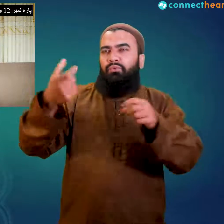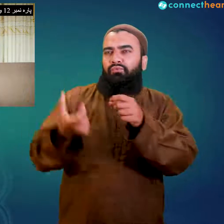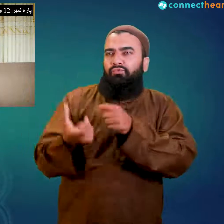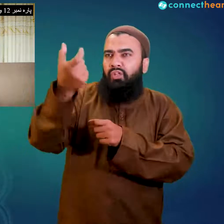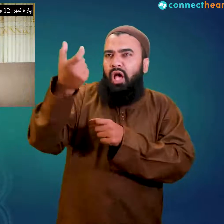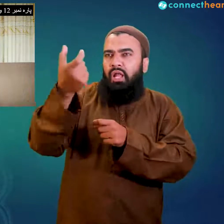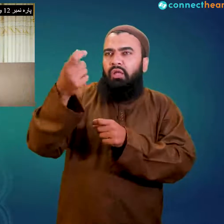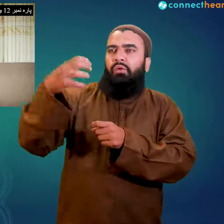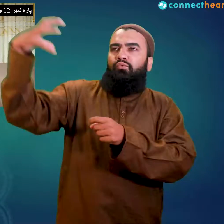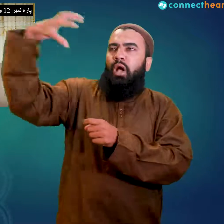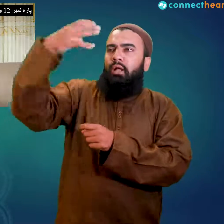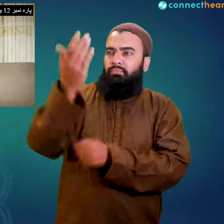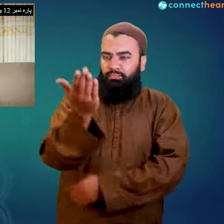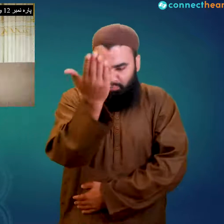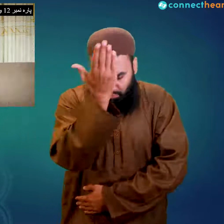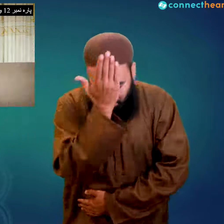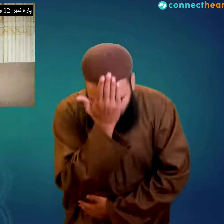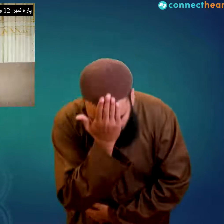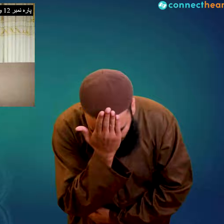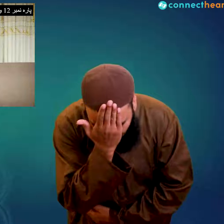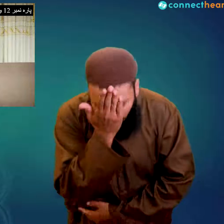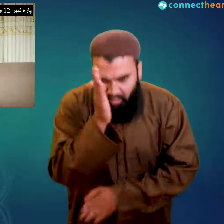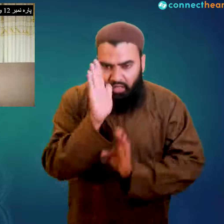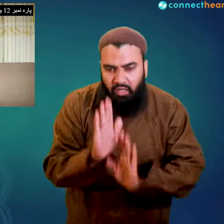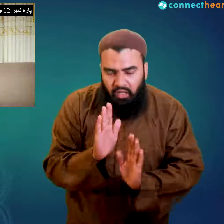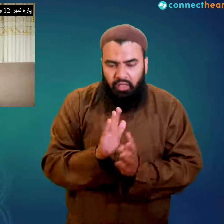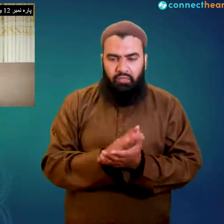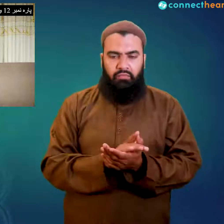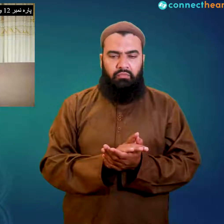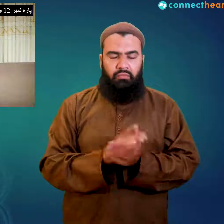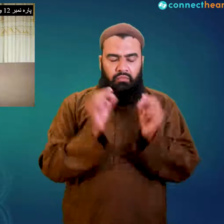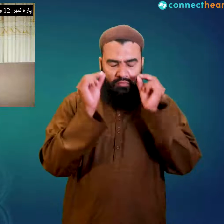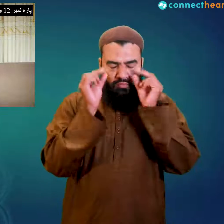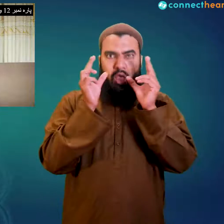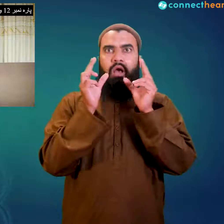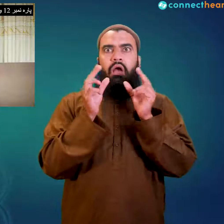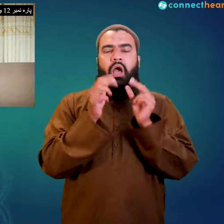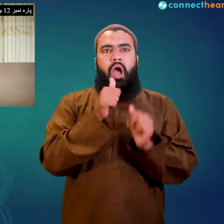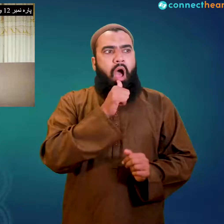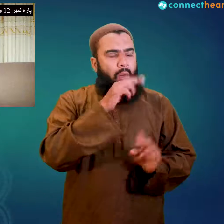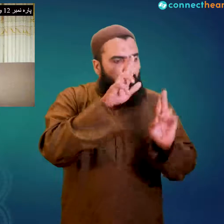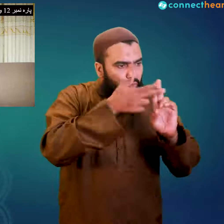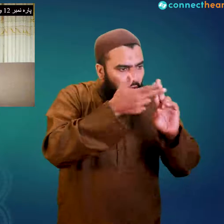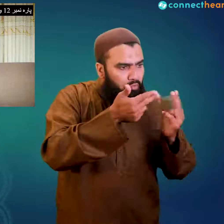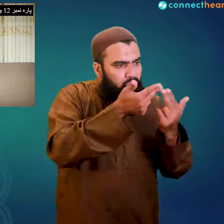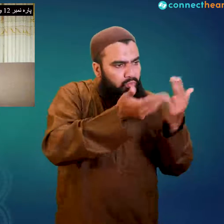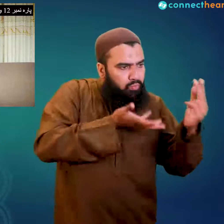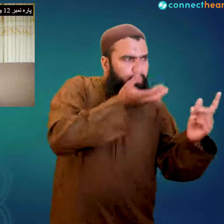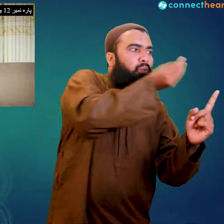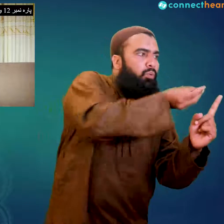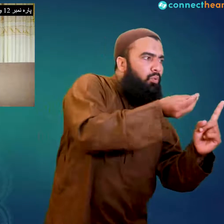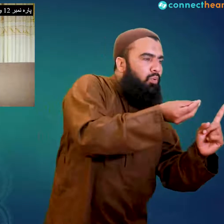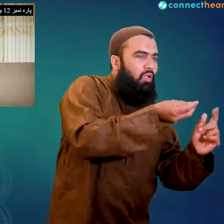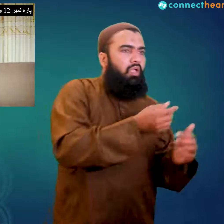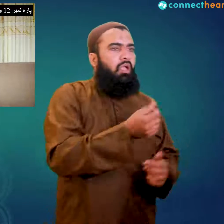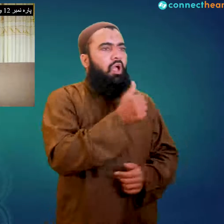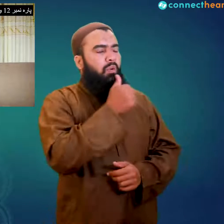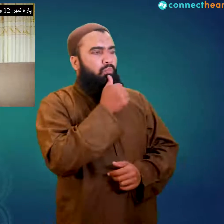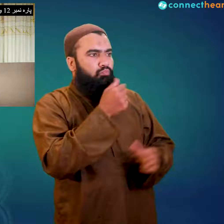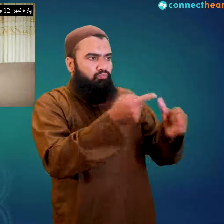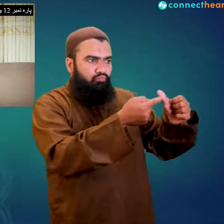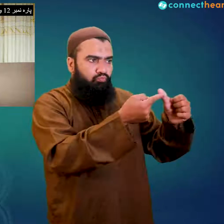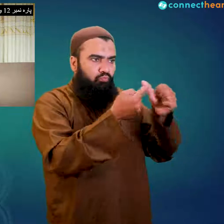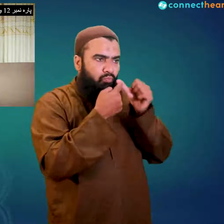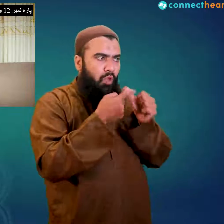ذکر فرمایا تو والد نے انہیں منع کیا کہ اس خواب کو اپنے بھائیوں سے ذکر نہ کریں، کہ ان کے